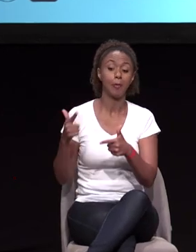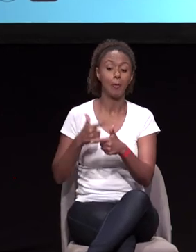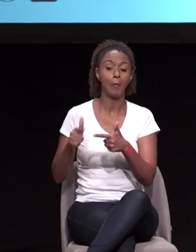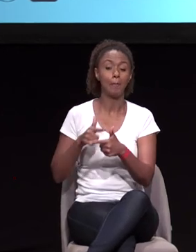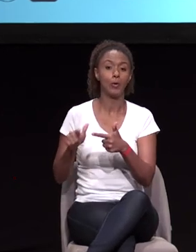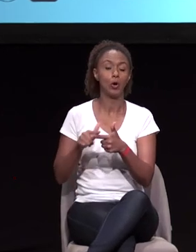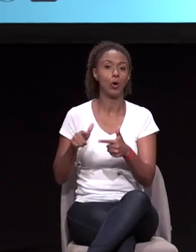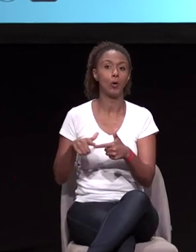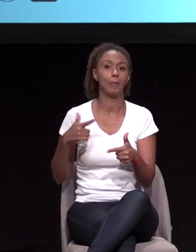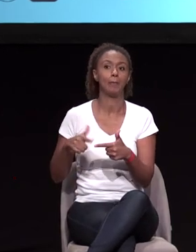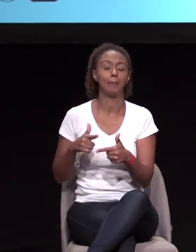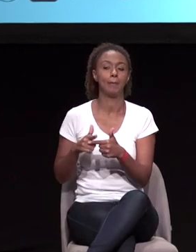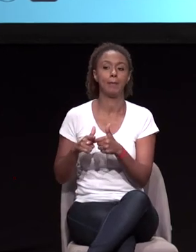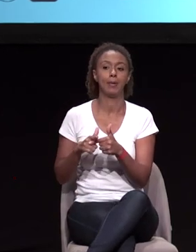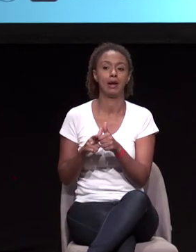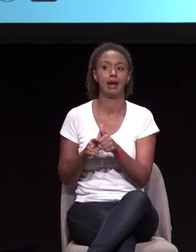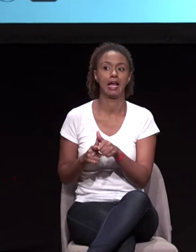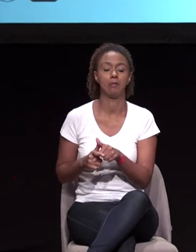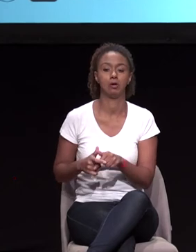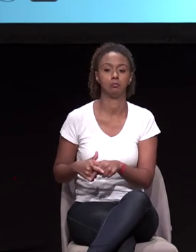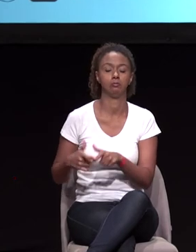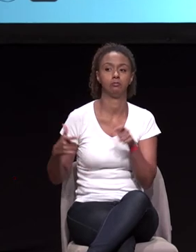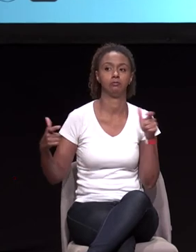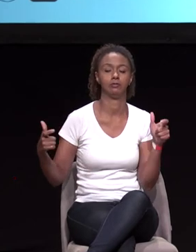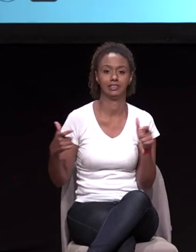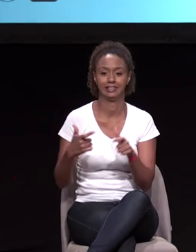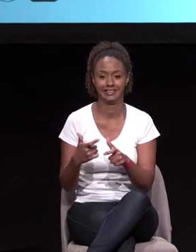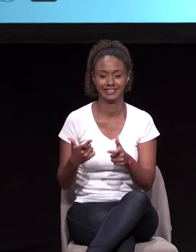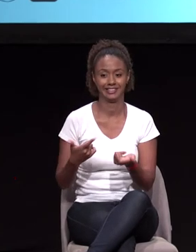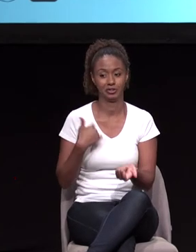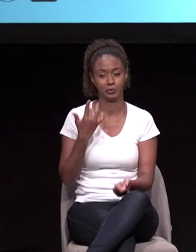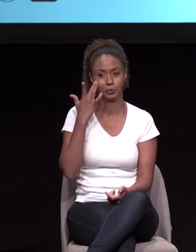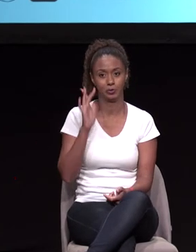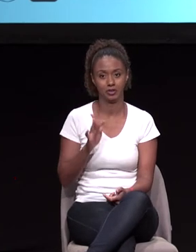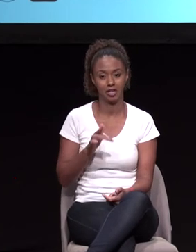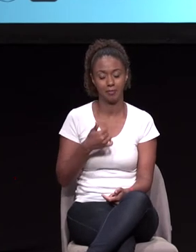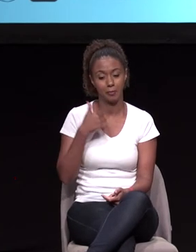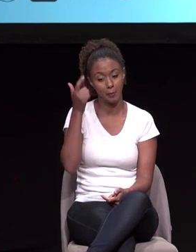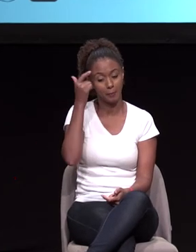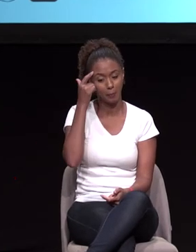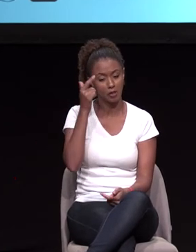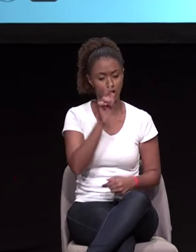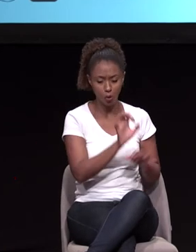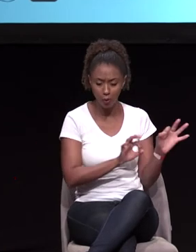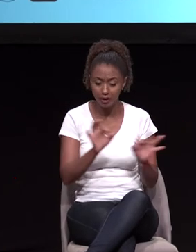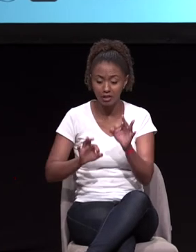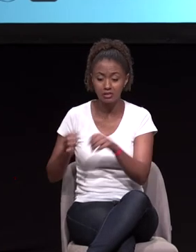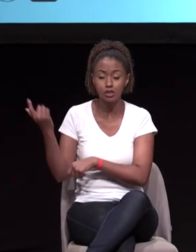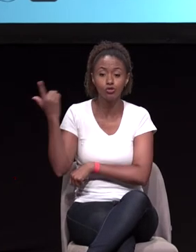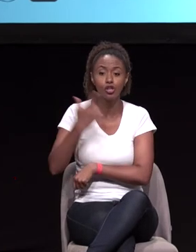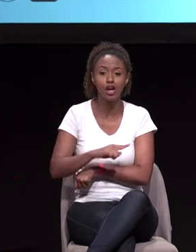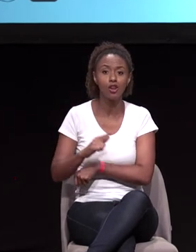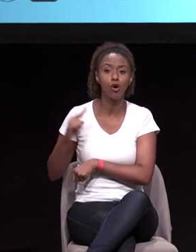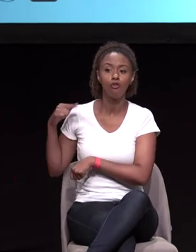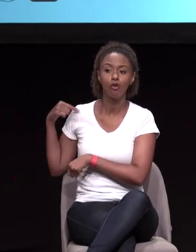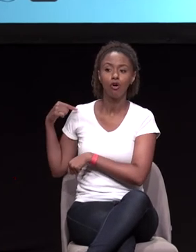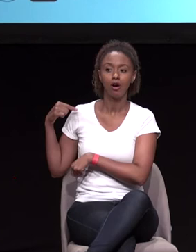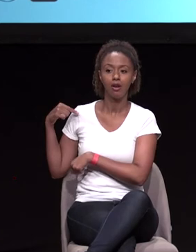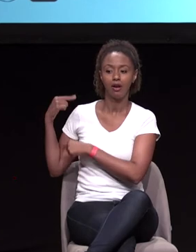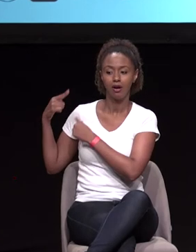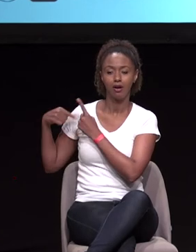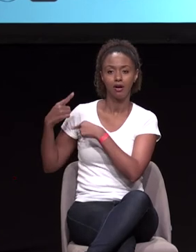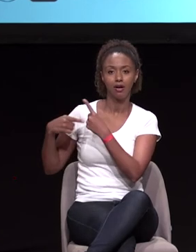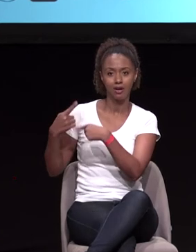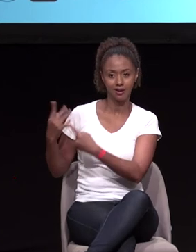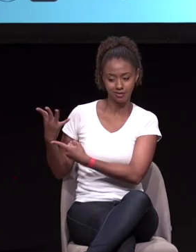lidamos eu sempre penso na idéia nessa ideia um pouco de organizar a herança desses artistas a